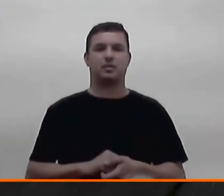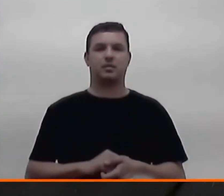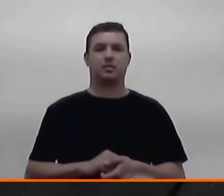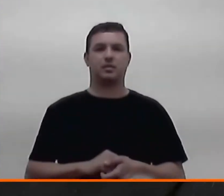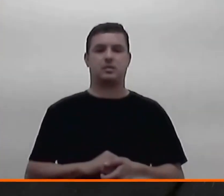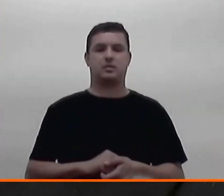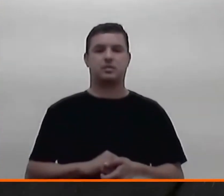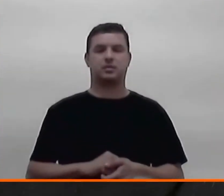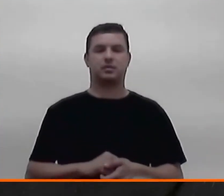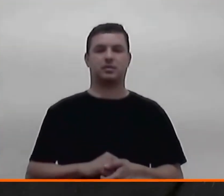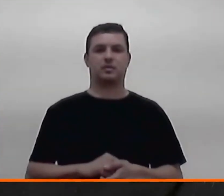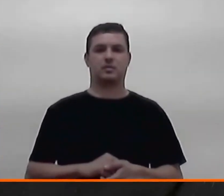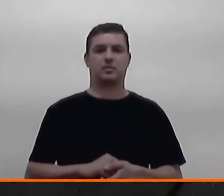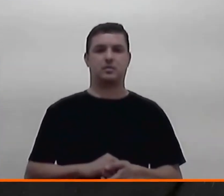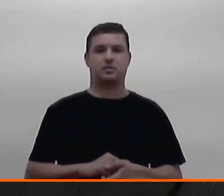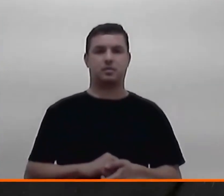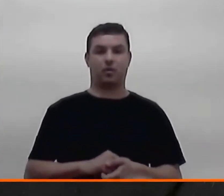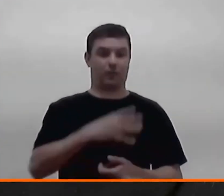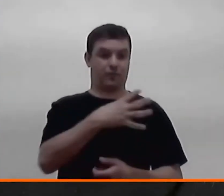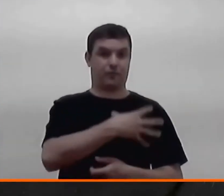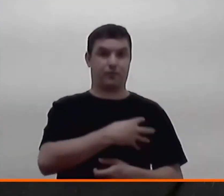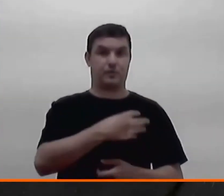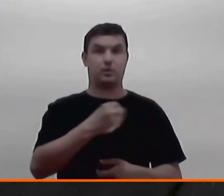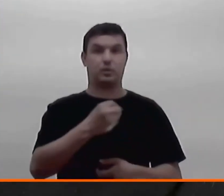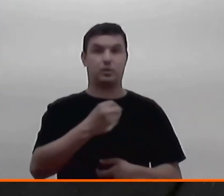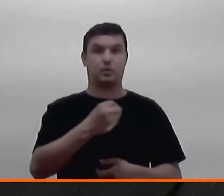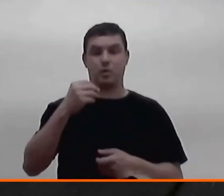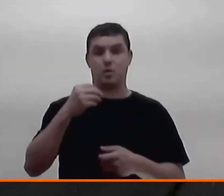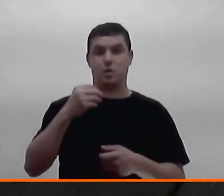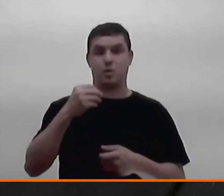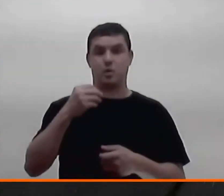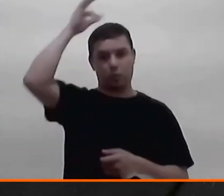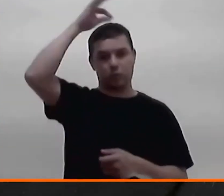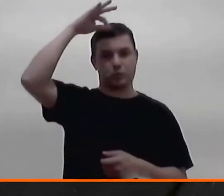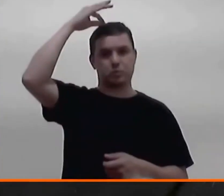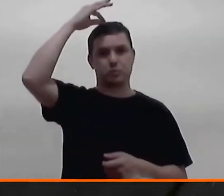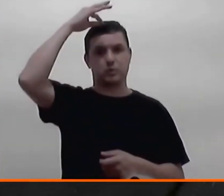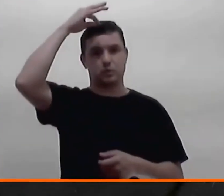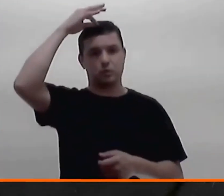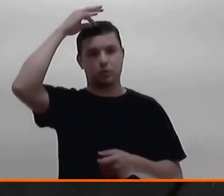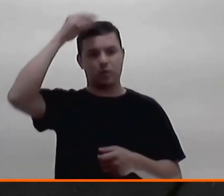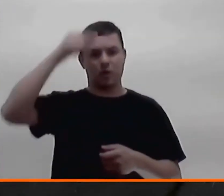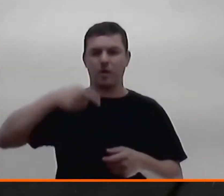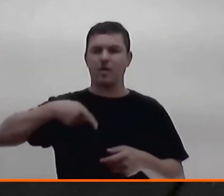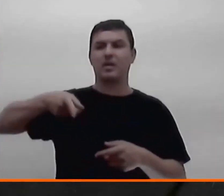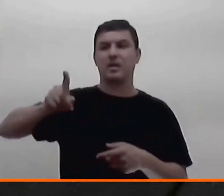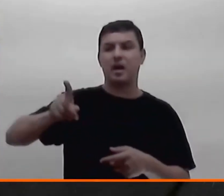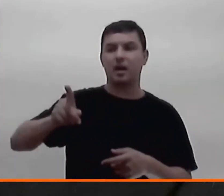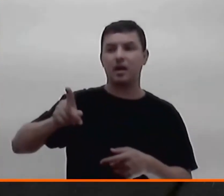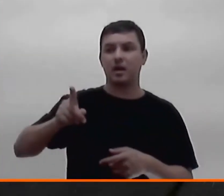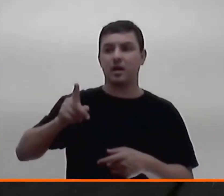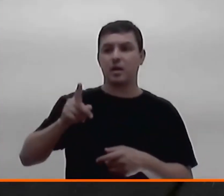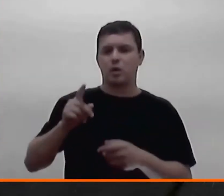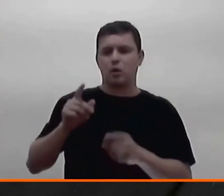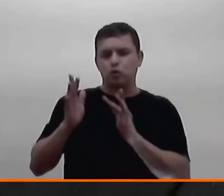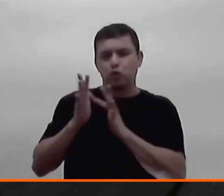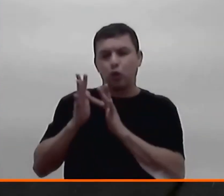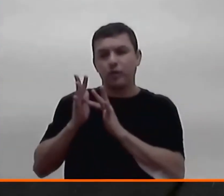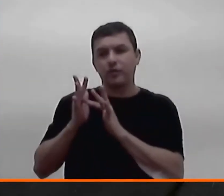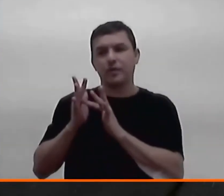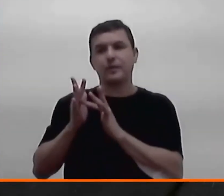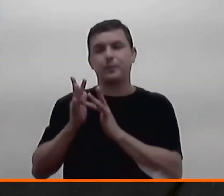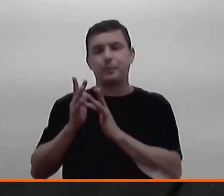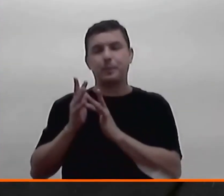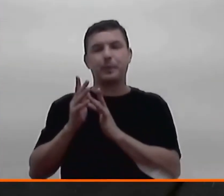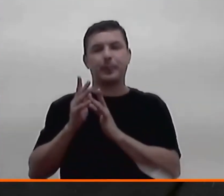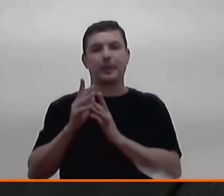que representa o Espírito Santo, para ir buscar uma noiva para seu filho Isaac.